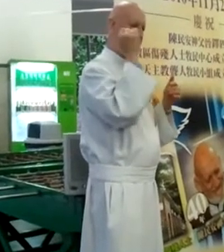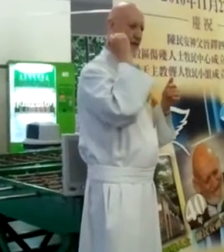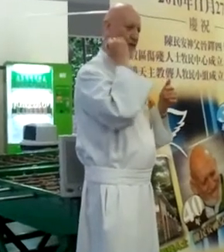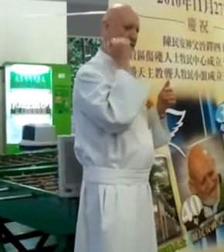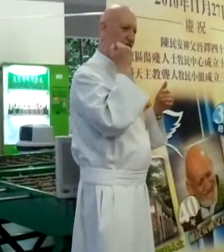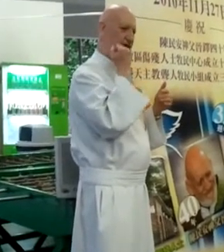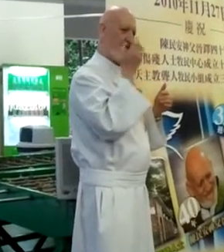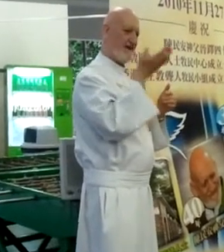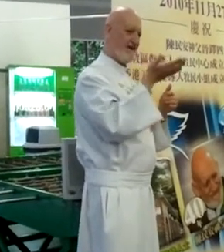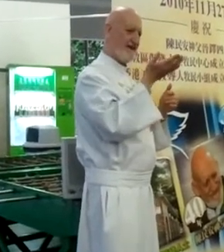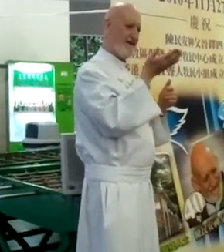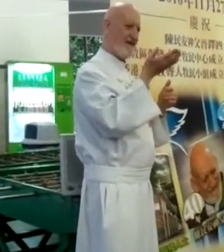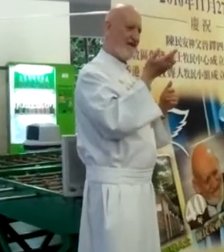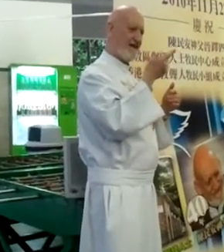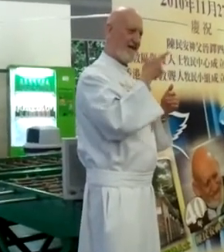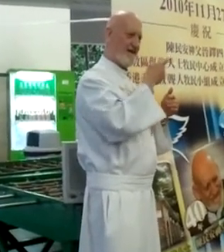怪，你是農人，